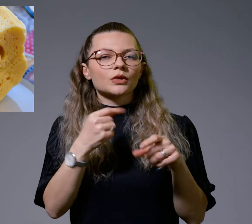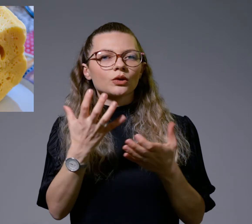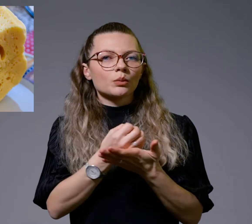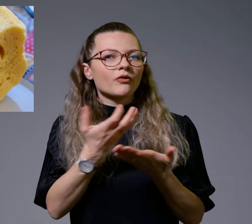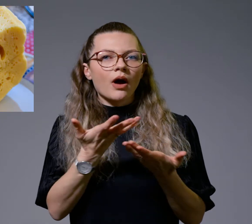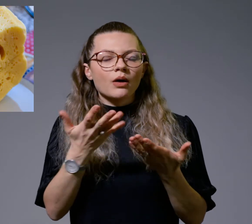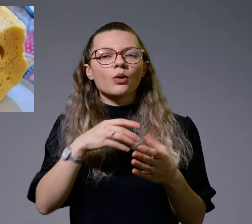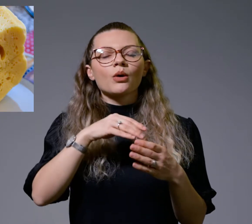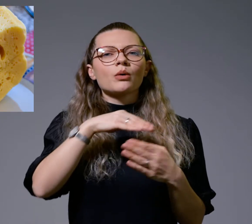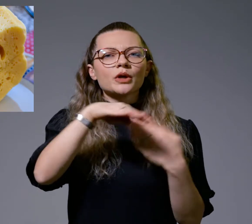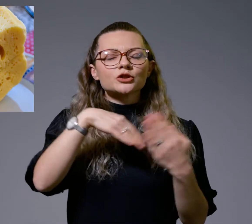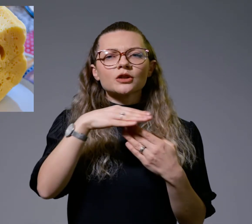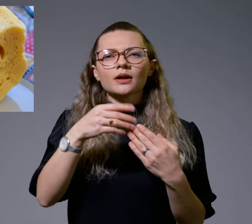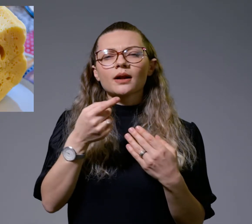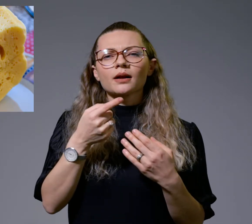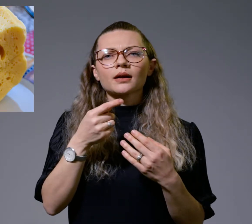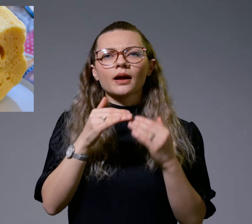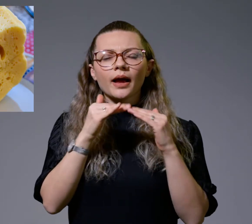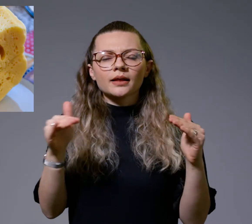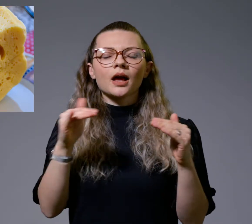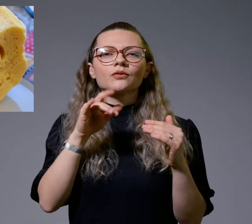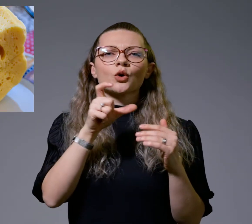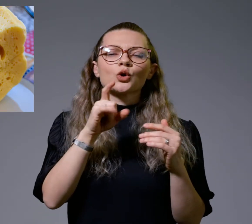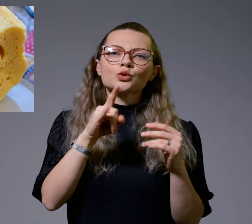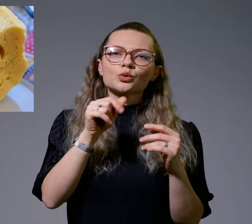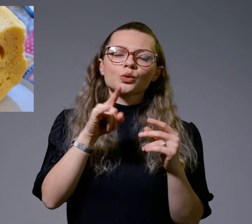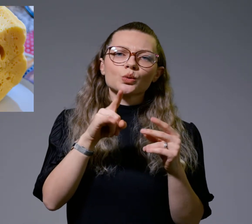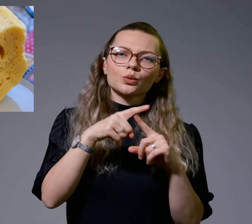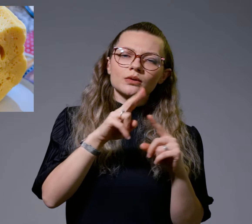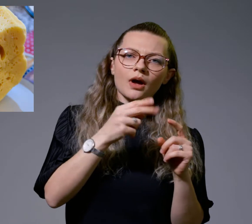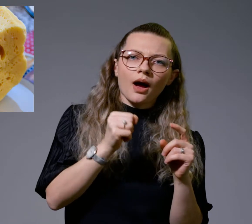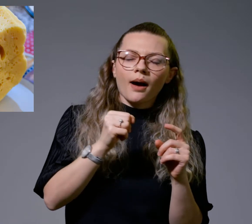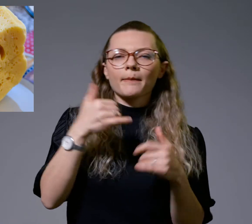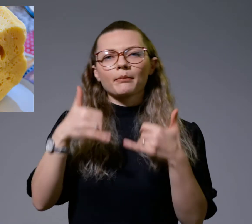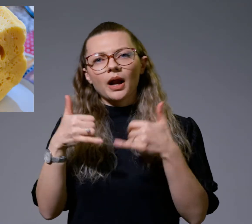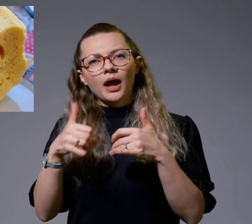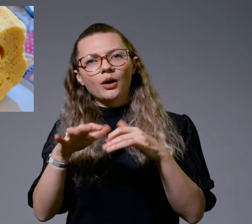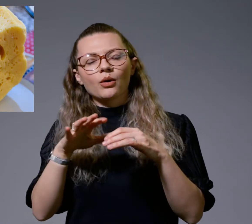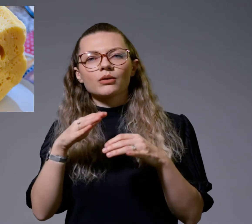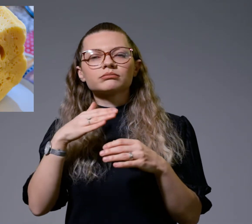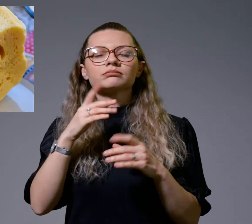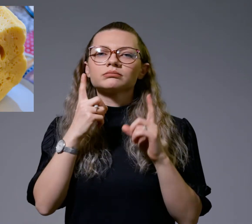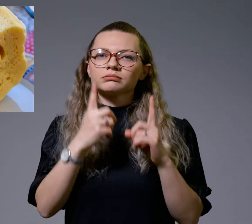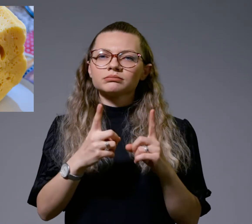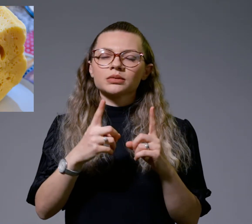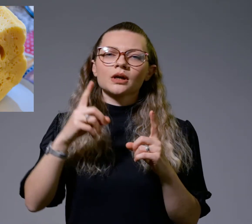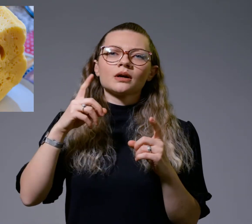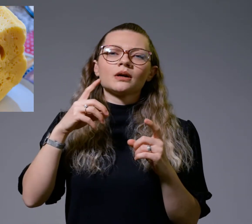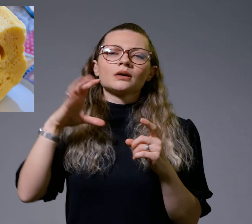на еднакви количини на сурутка и млеко, кои се оставаат да узреат 4 до 5